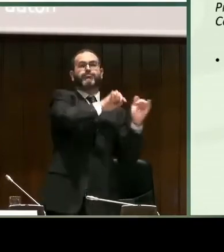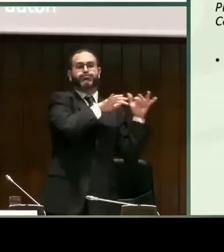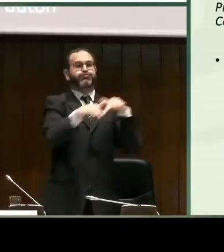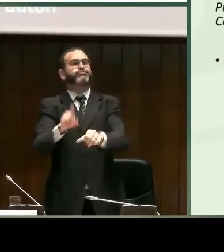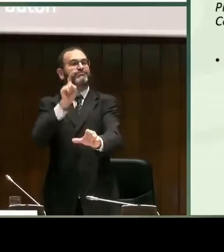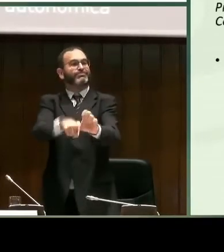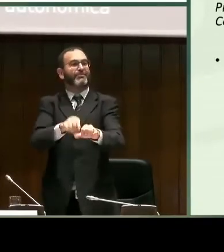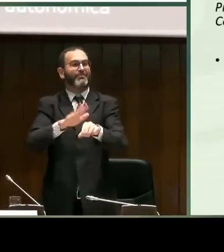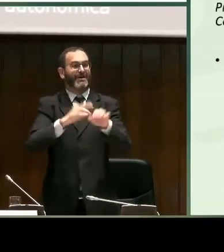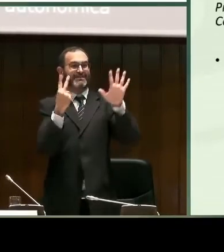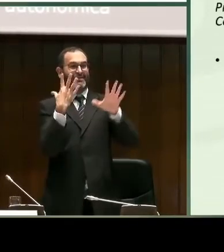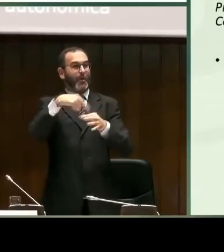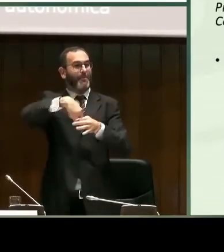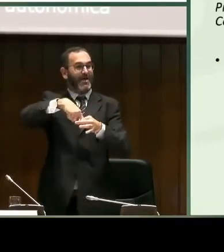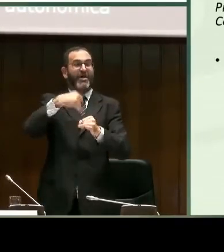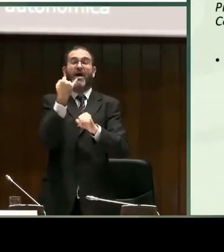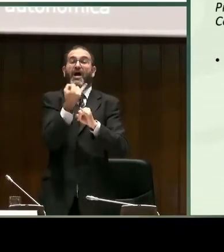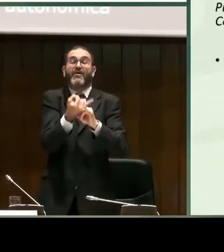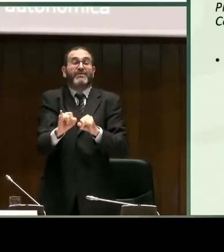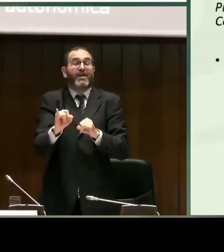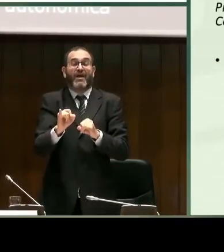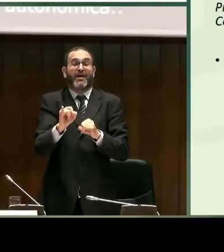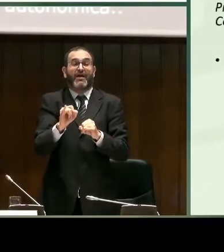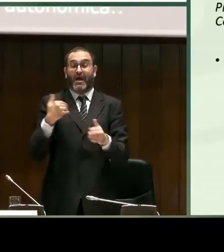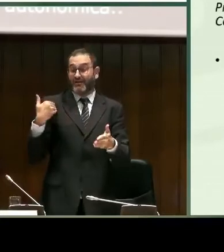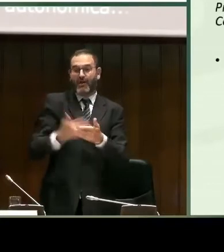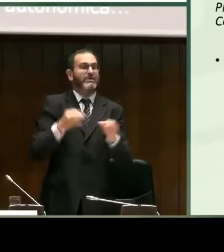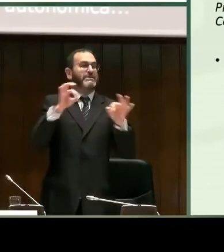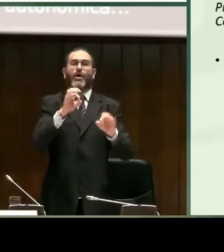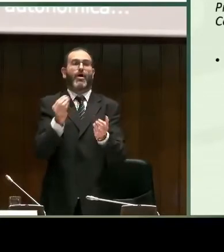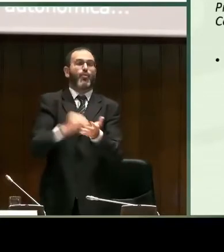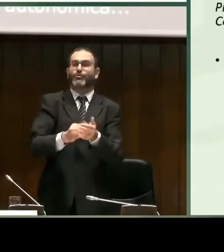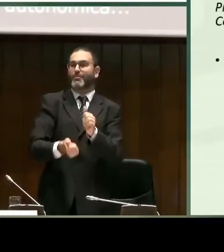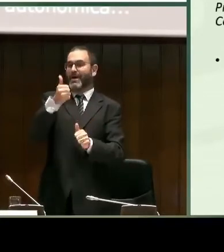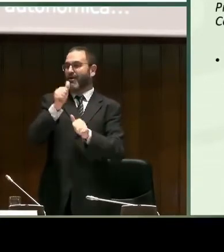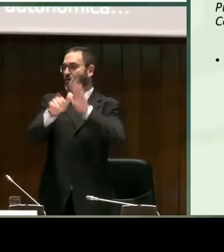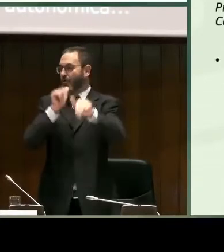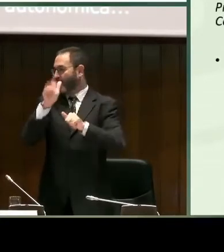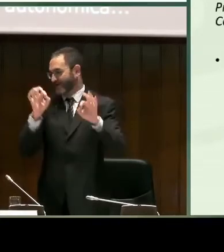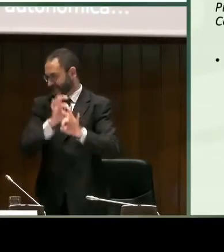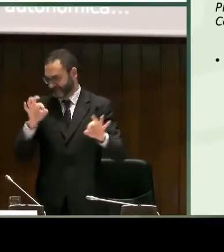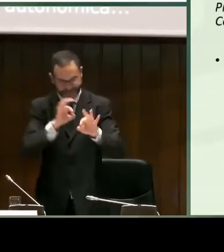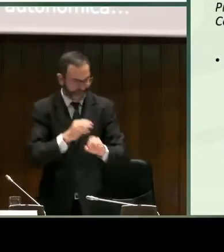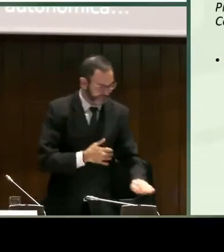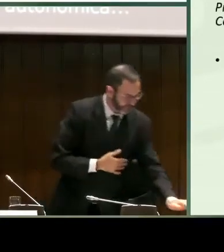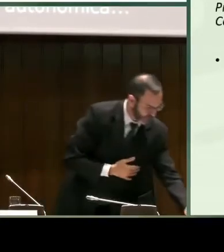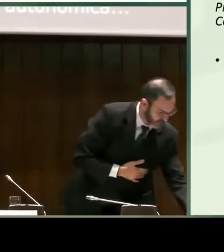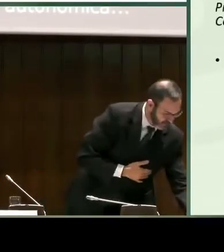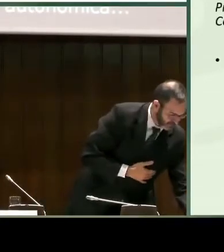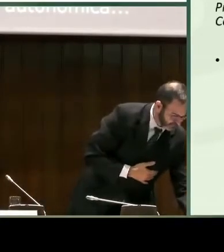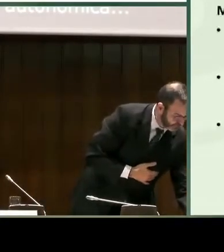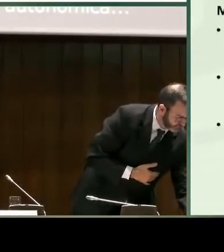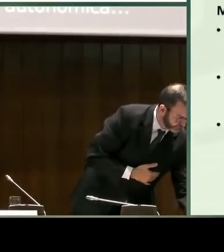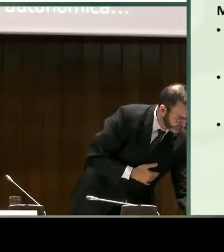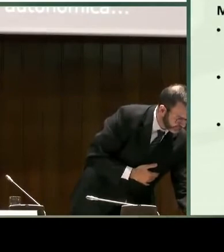hizo la primera convocatoria a nivel estatal con 75 plazas y no se ha vuelto a repetir esta convocatoria.